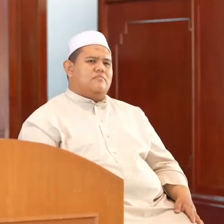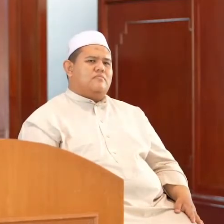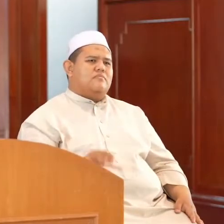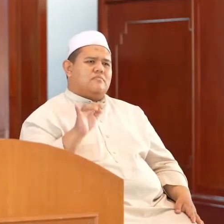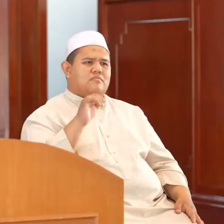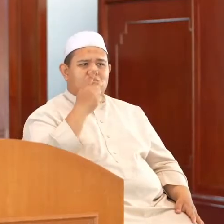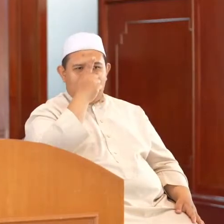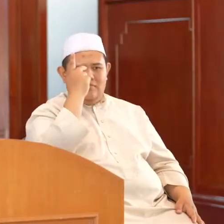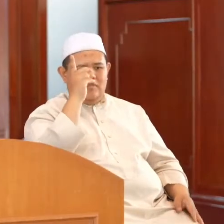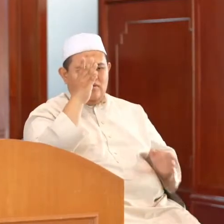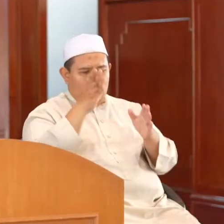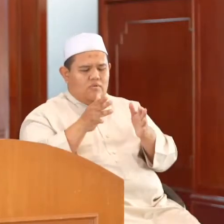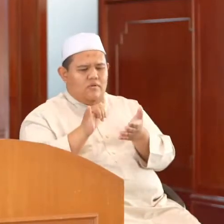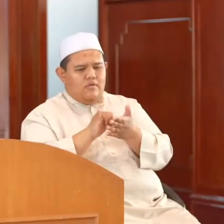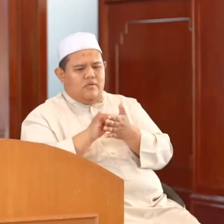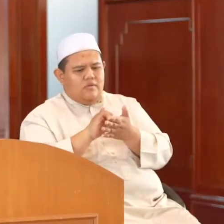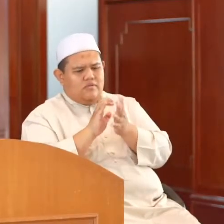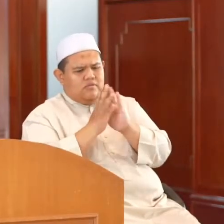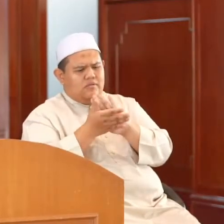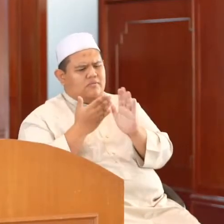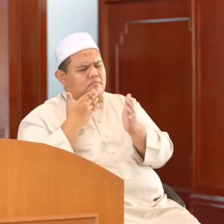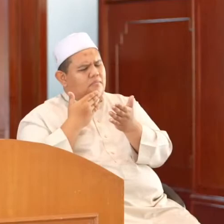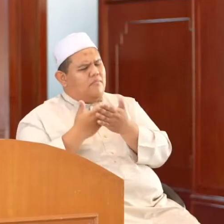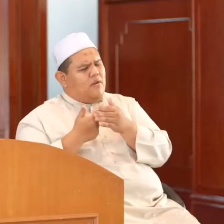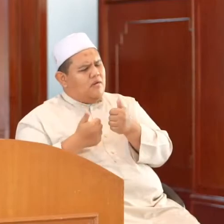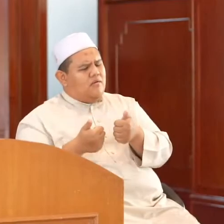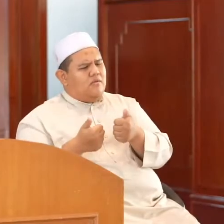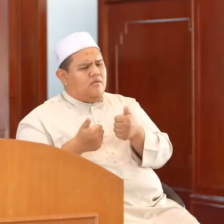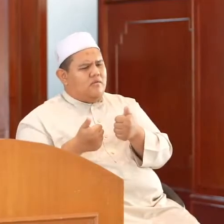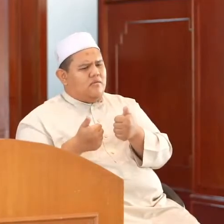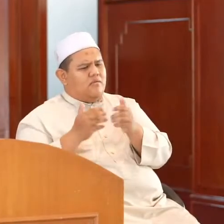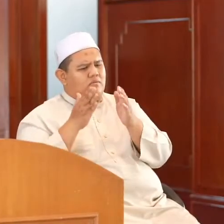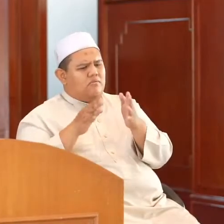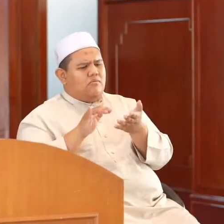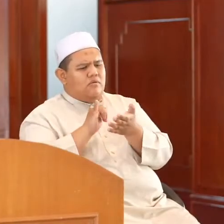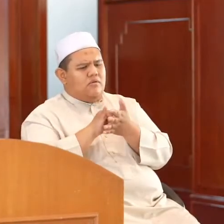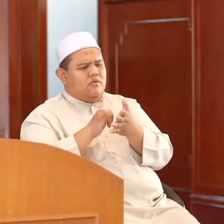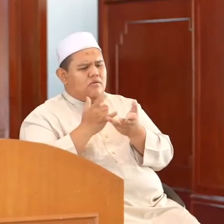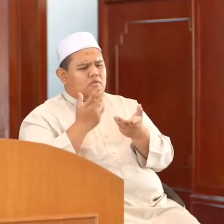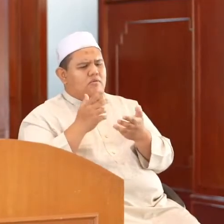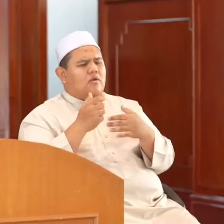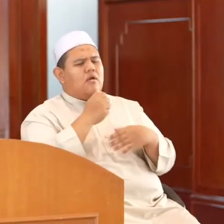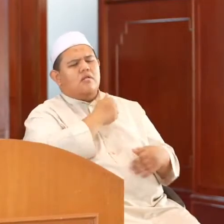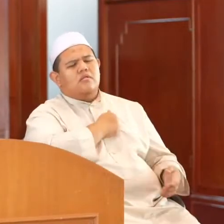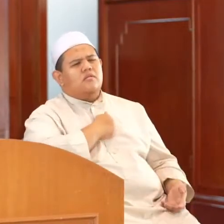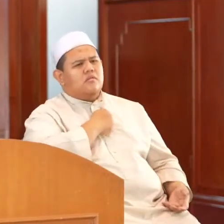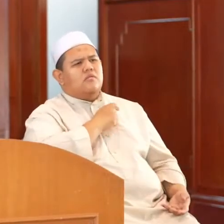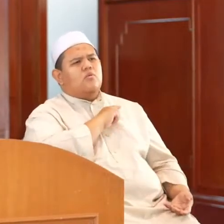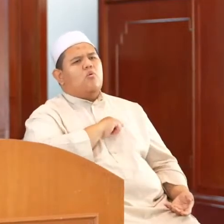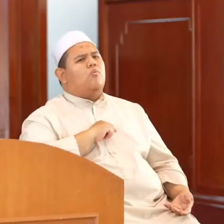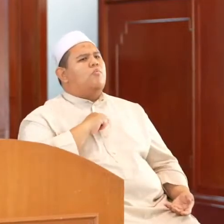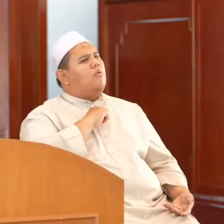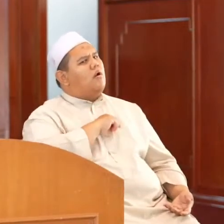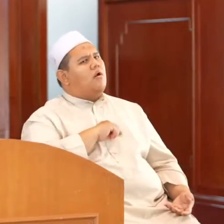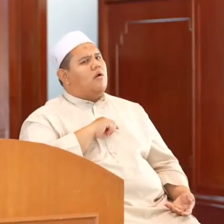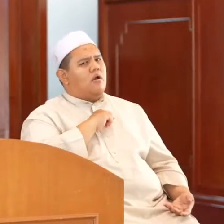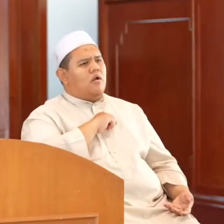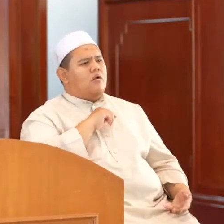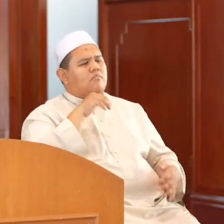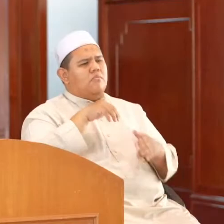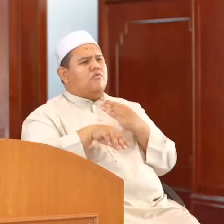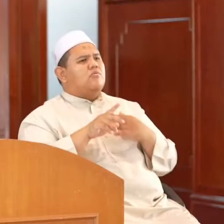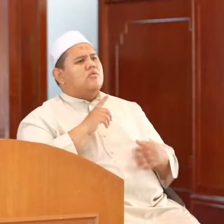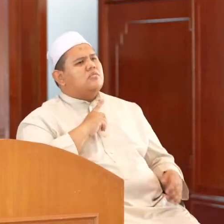yang menyebabkan orang itu akan jadi baik, orang itu akan bertaubat, orang itu akan masuk